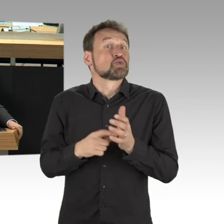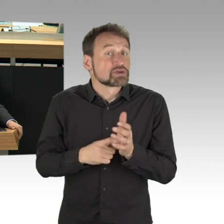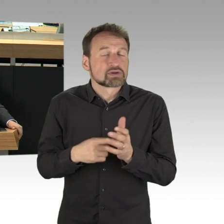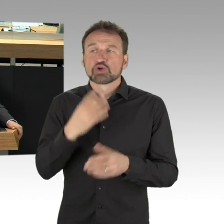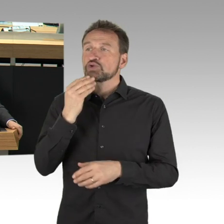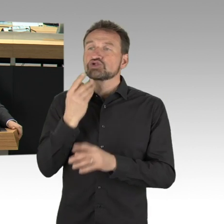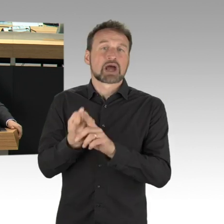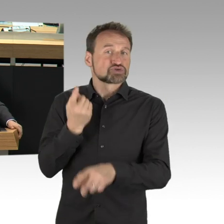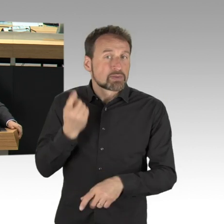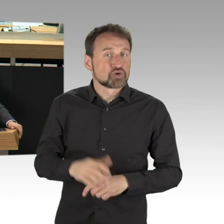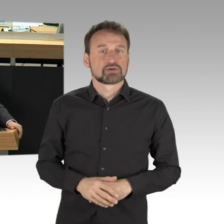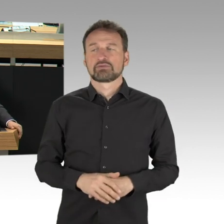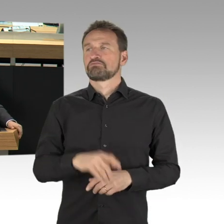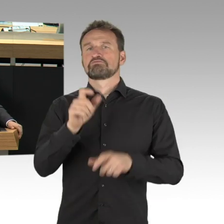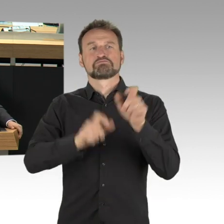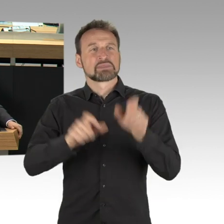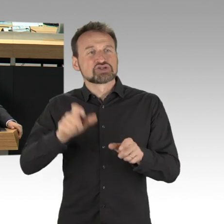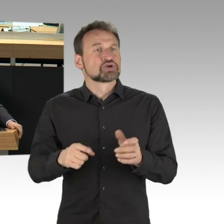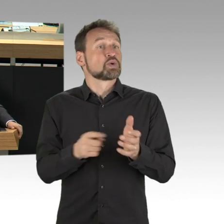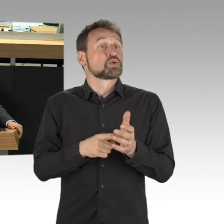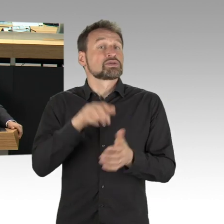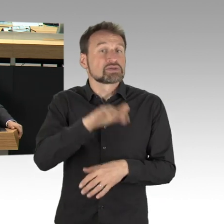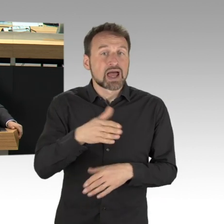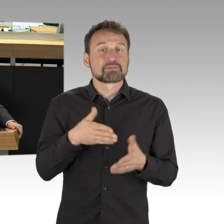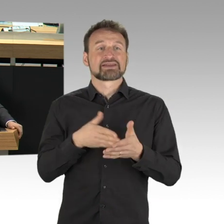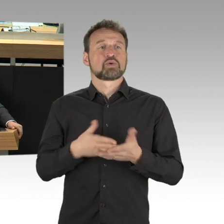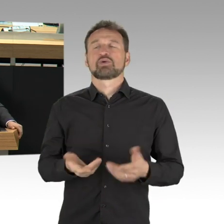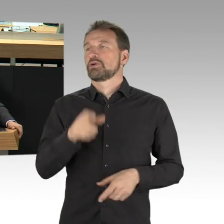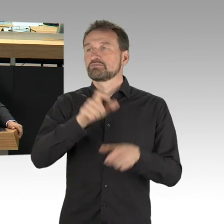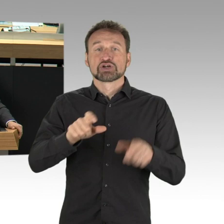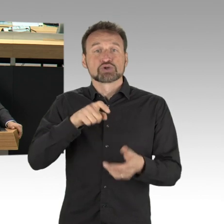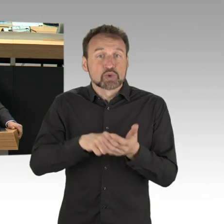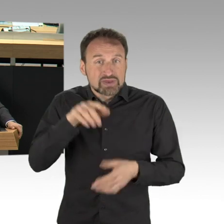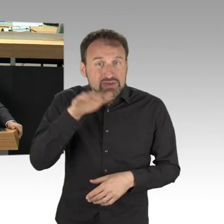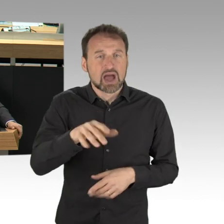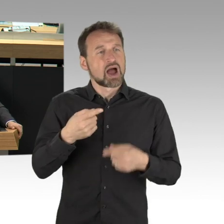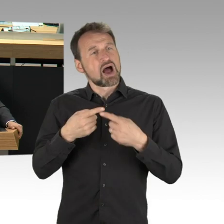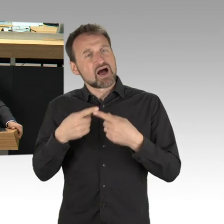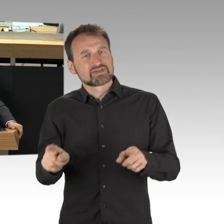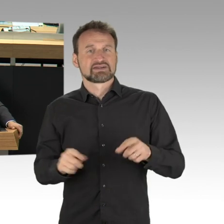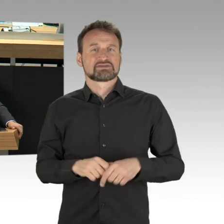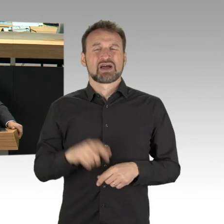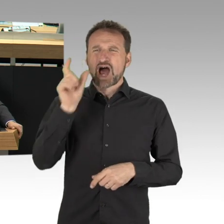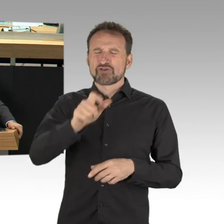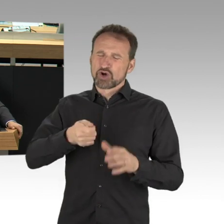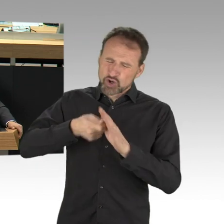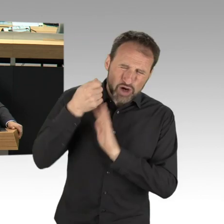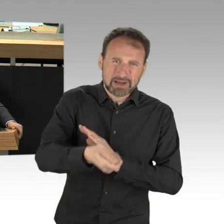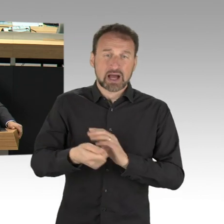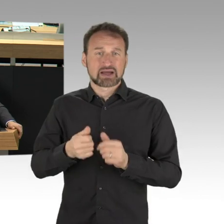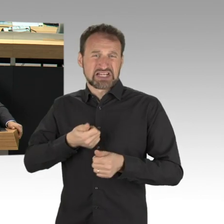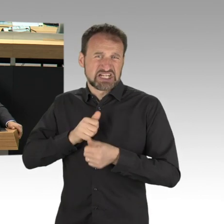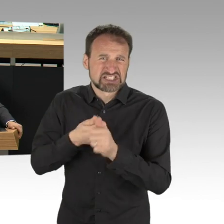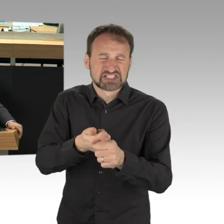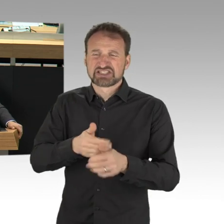hatten, Menschen, weil sie anders waren, umgebracht, drangsaliert und in KZs gesteckt haben. Schämen sollte sich für